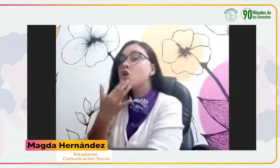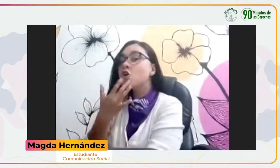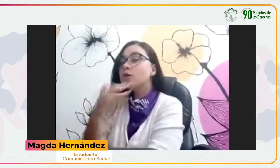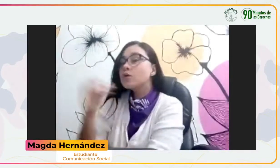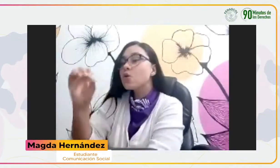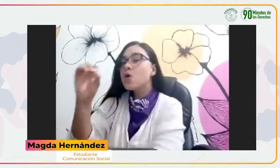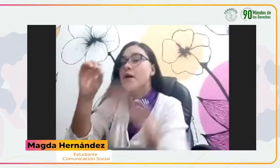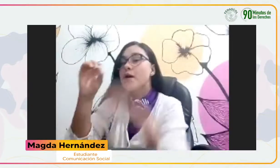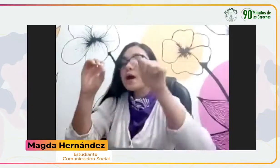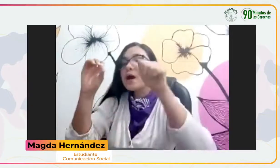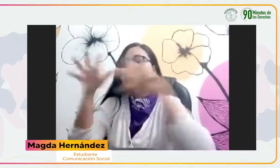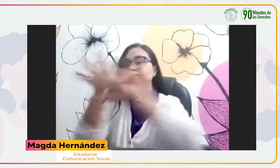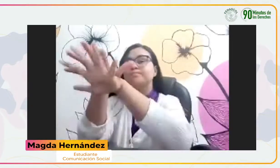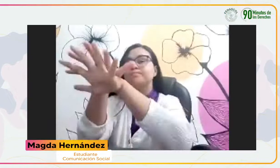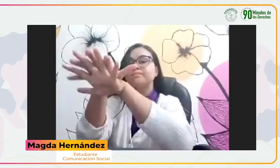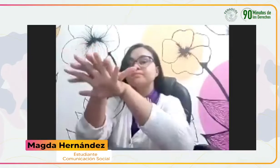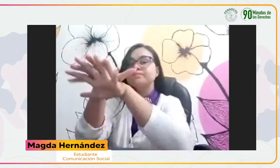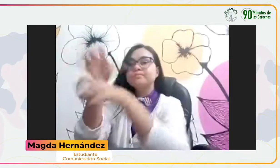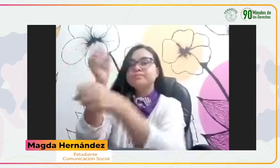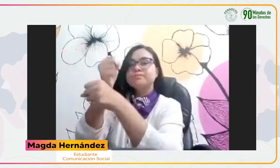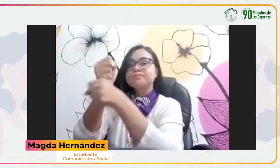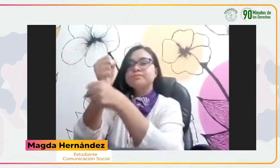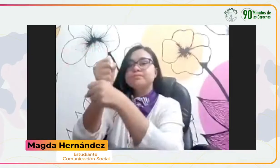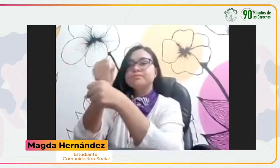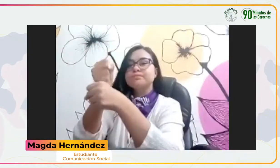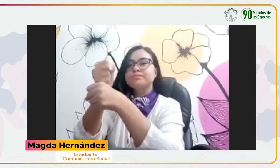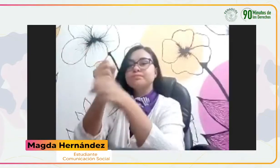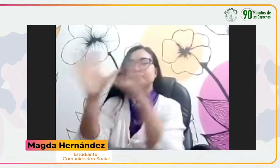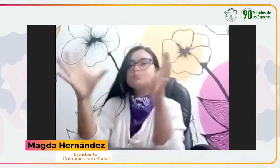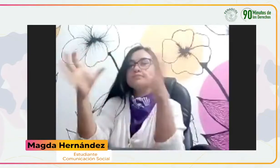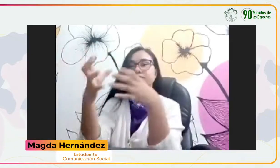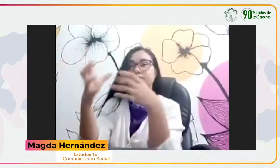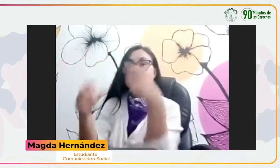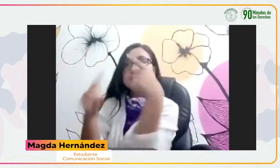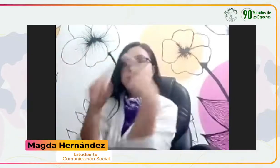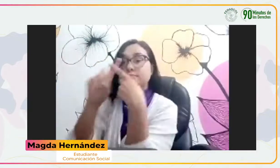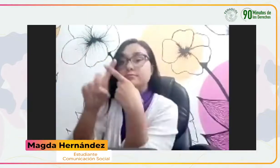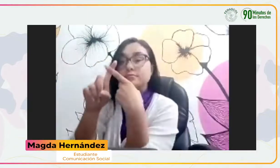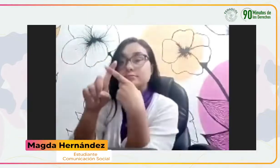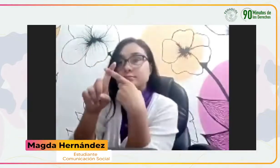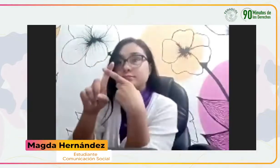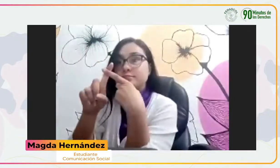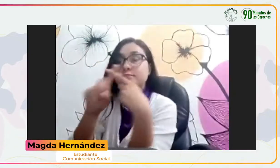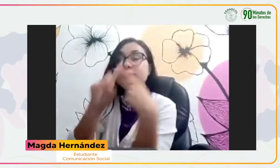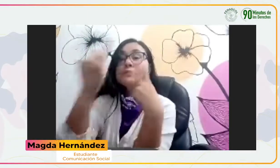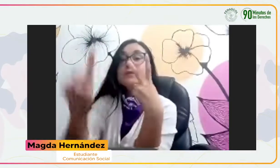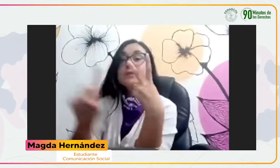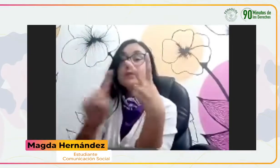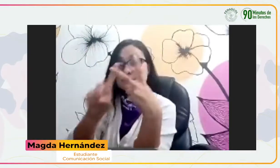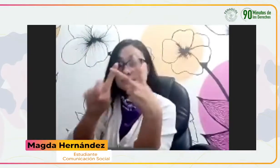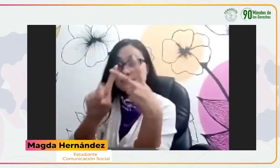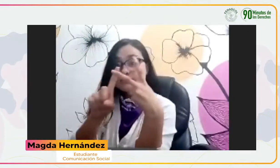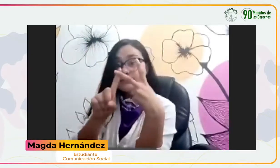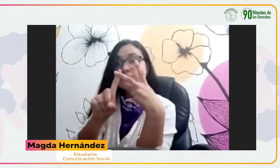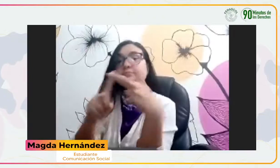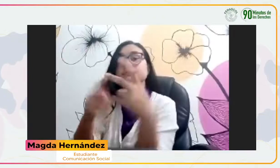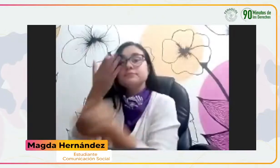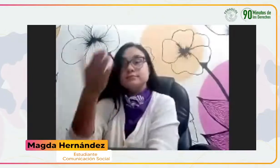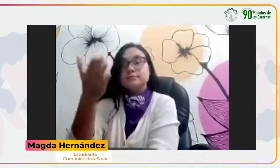Y lo que hablaba Juliana de los colores, que hay que trabajar en conjunto, es importante